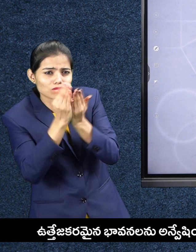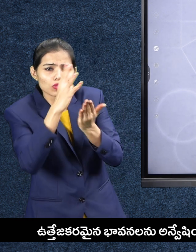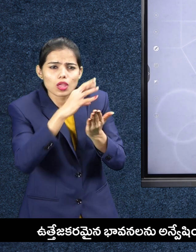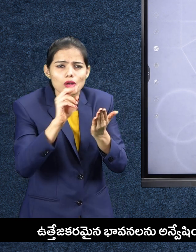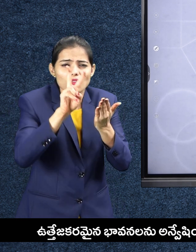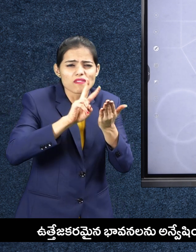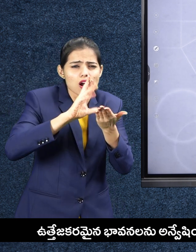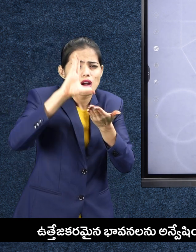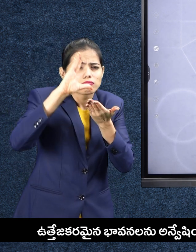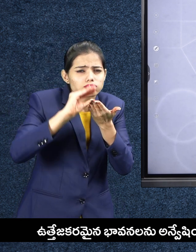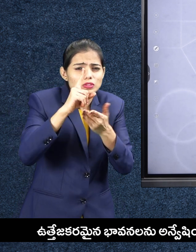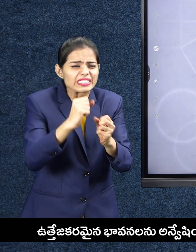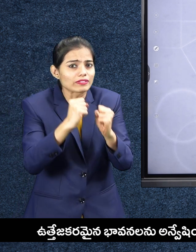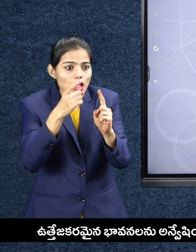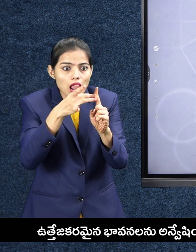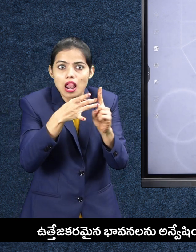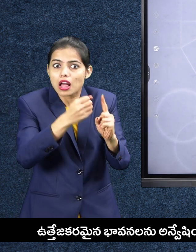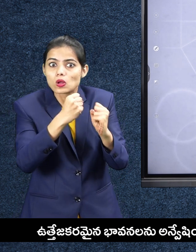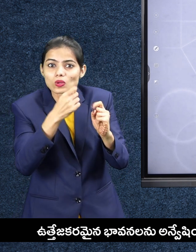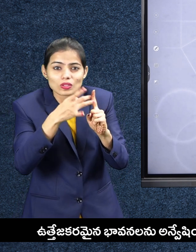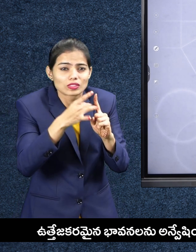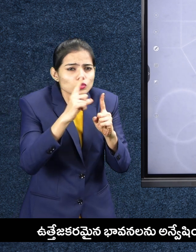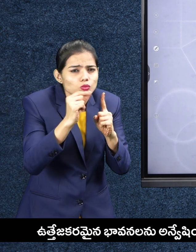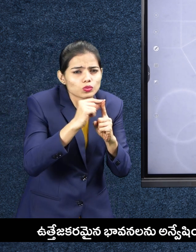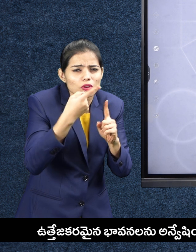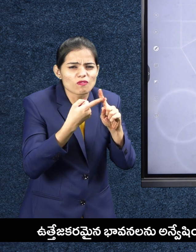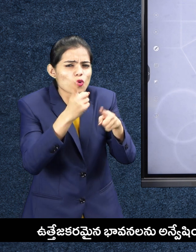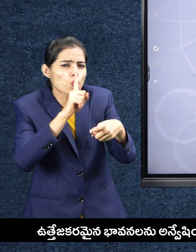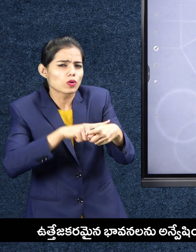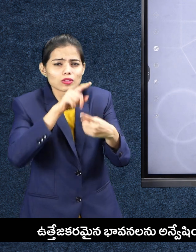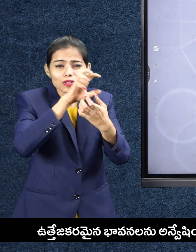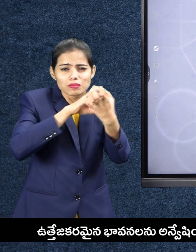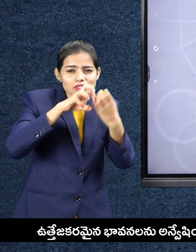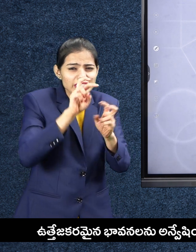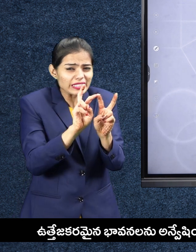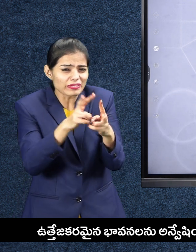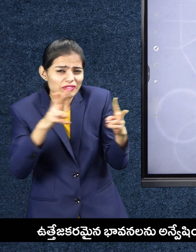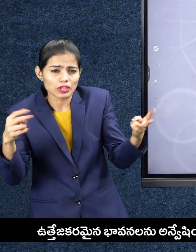భావనలను అన్వేషించాము. ప్రత్యేకించి విభిన్న ప్రాథమిక ఆకృతులను కలపటం ద్వారా ఏర్పడినవి.